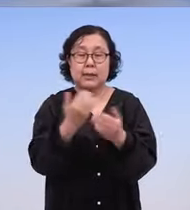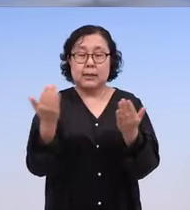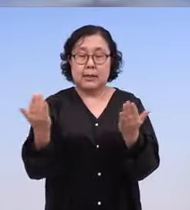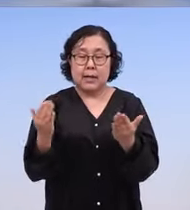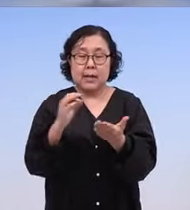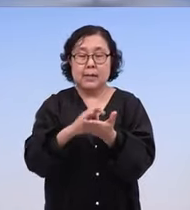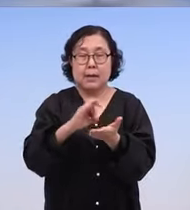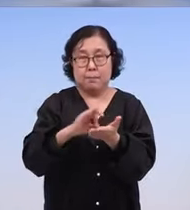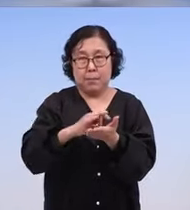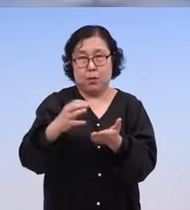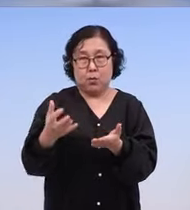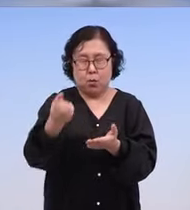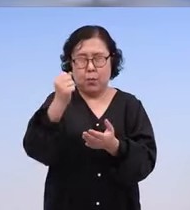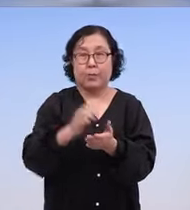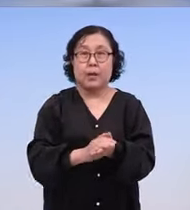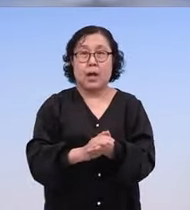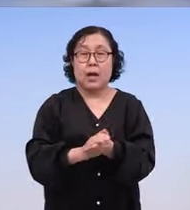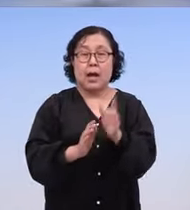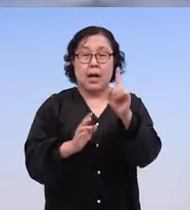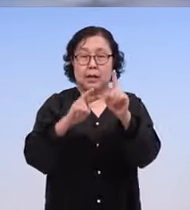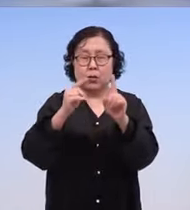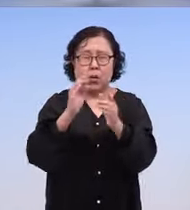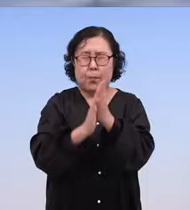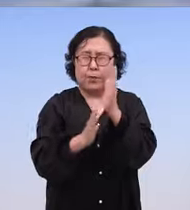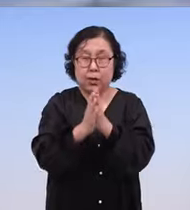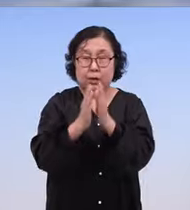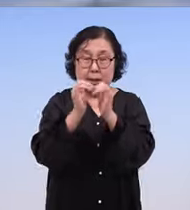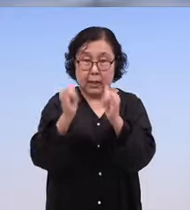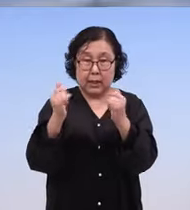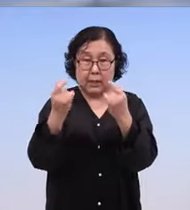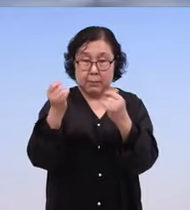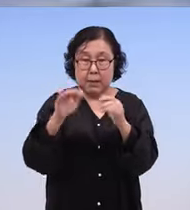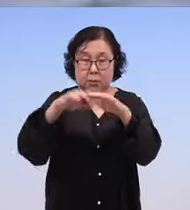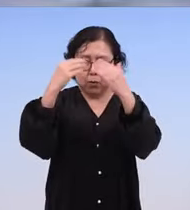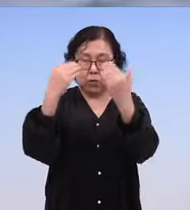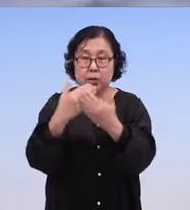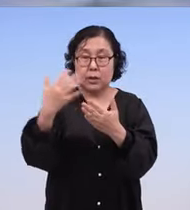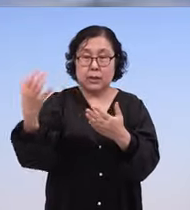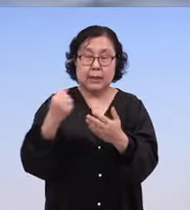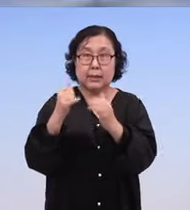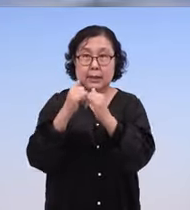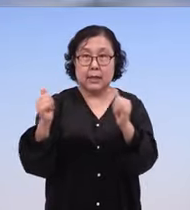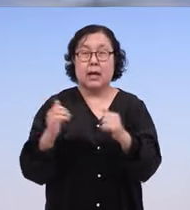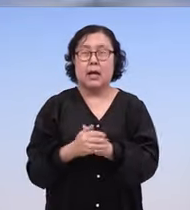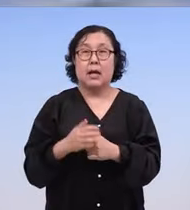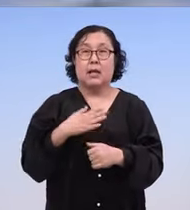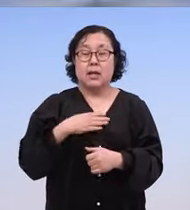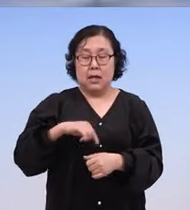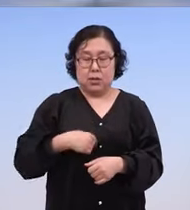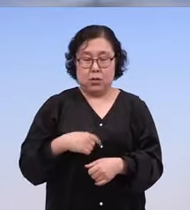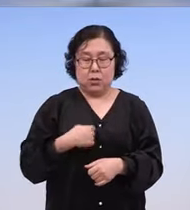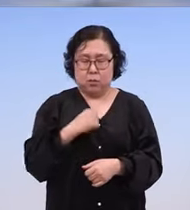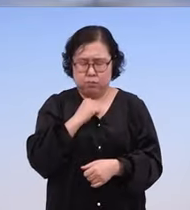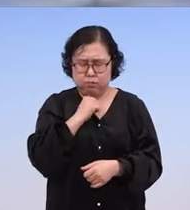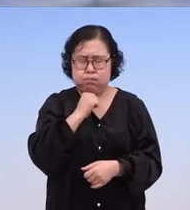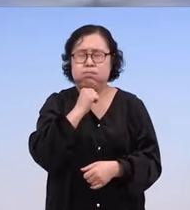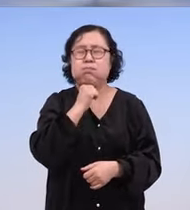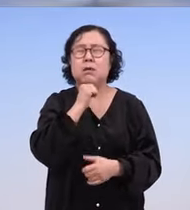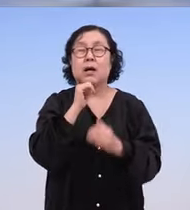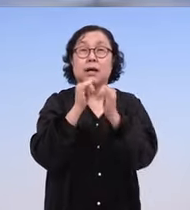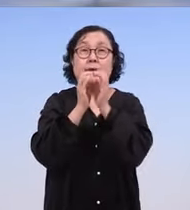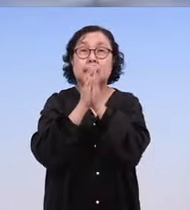일이 쓰임을 받고 아무것도 없는 자 같으나 모든 것을 가진 자로다. 제 스스로가 초라해지기